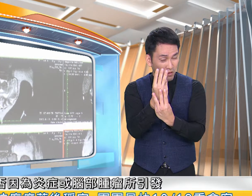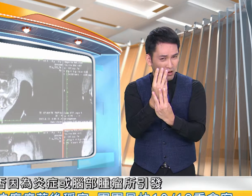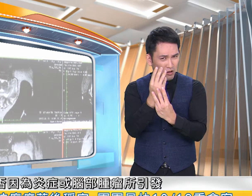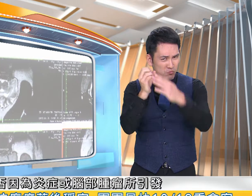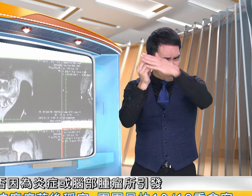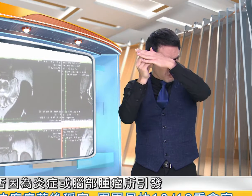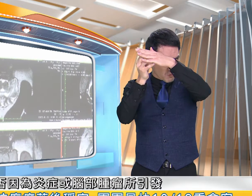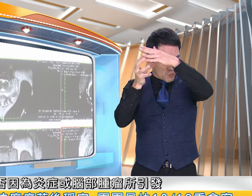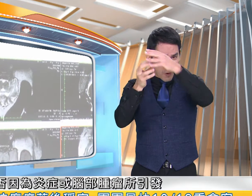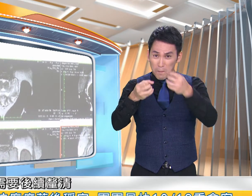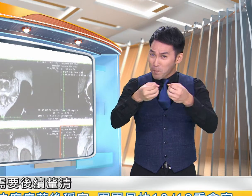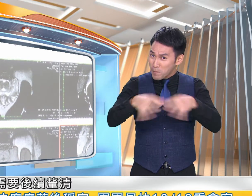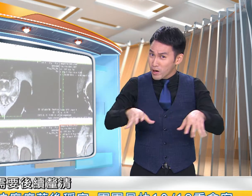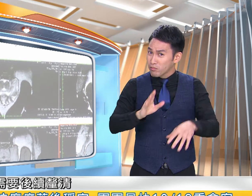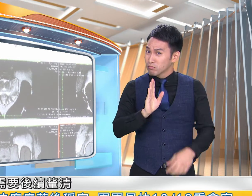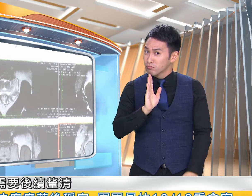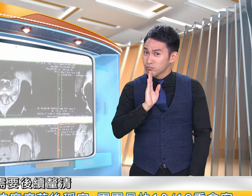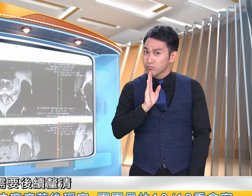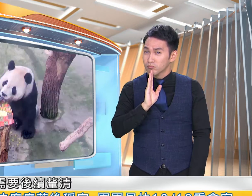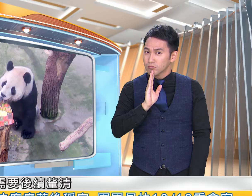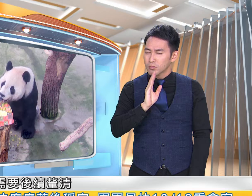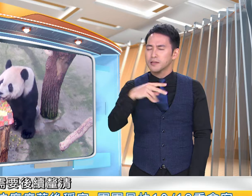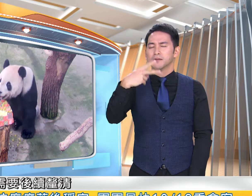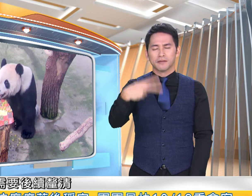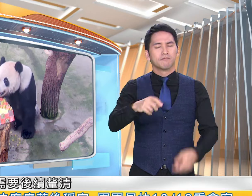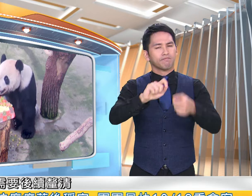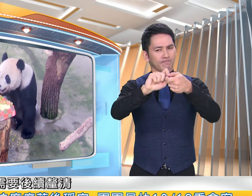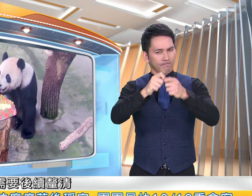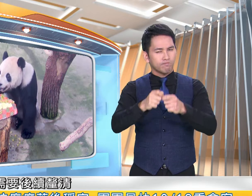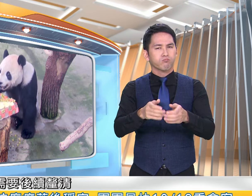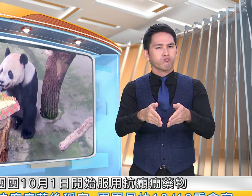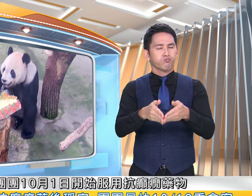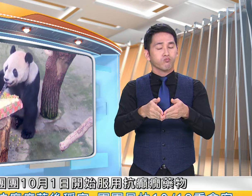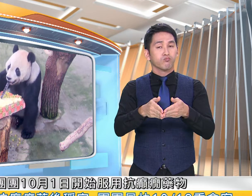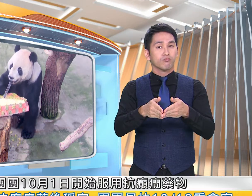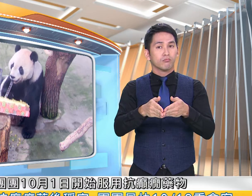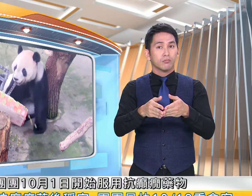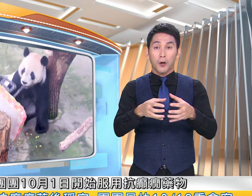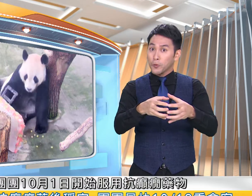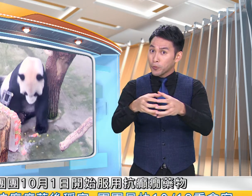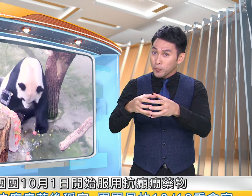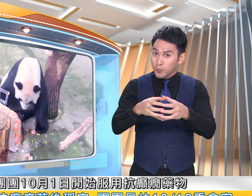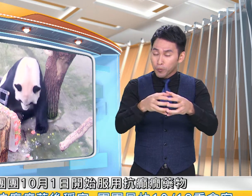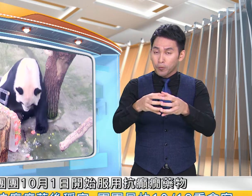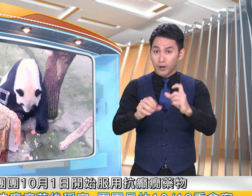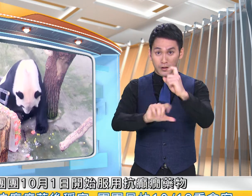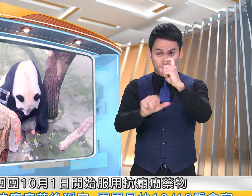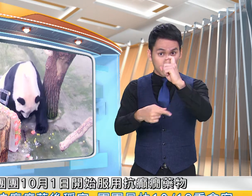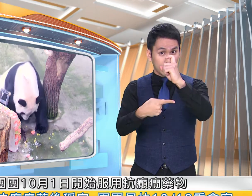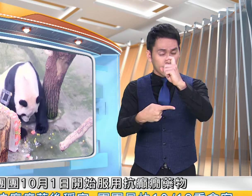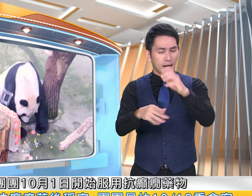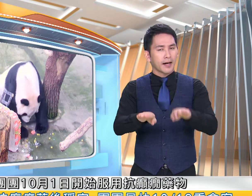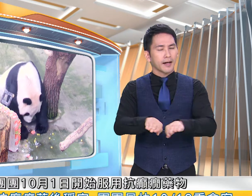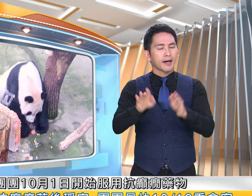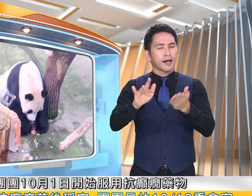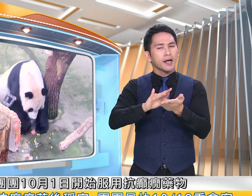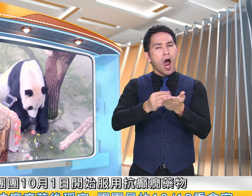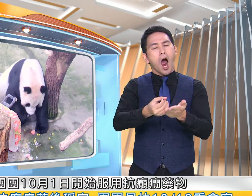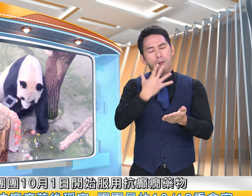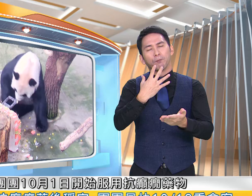发，还需要后续的厘清。而团团10月1号开始服用抗癫痫药